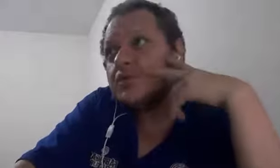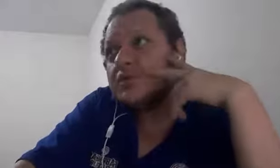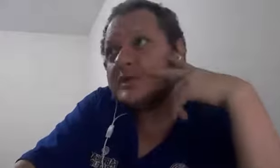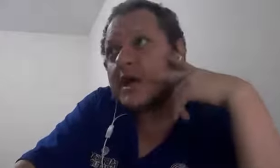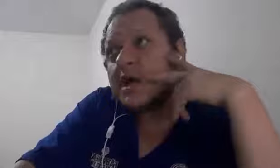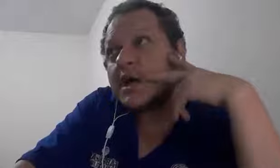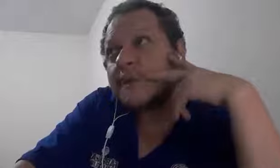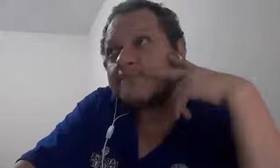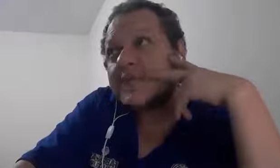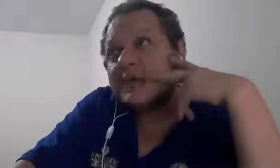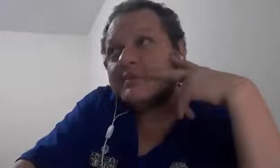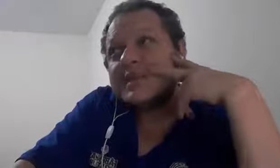Vimos